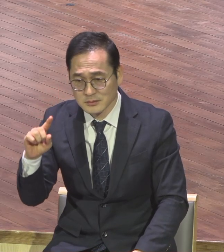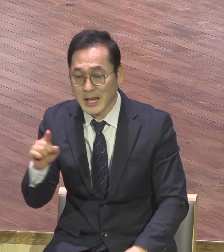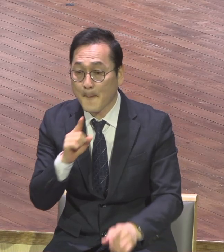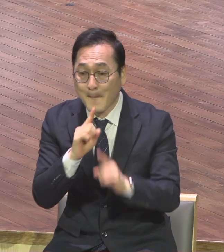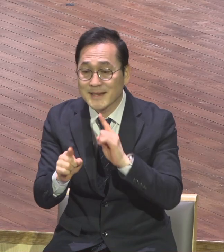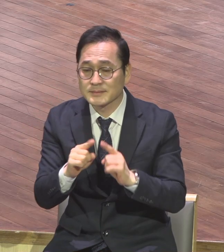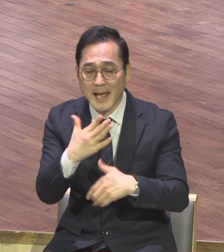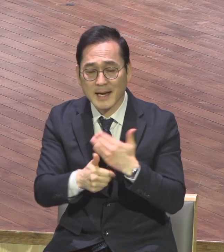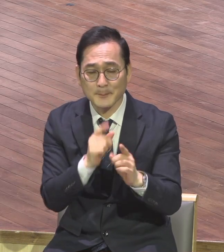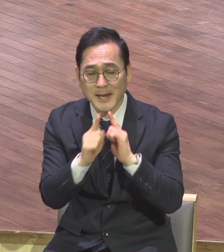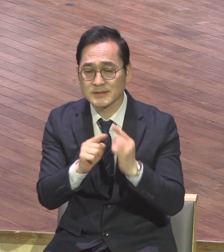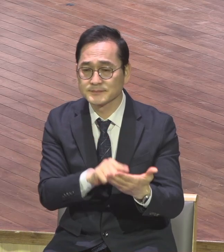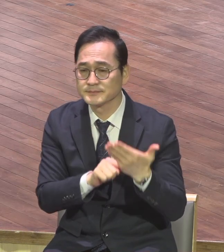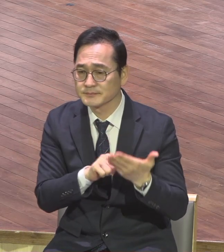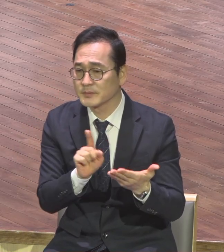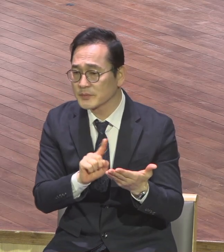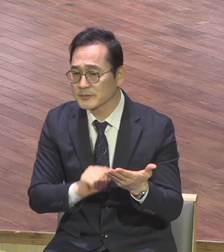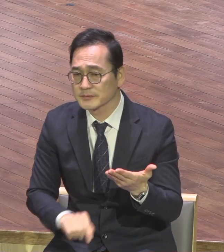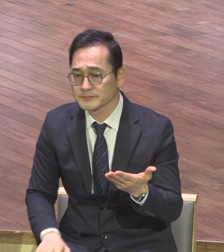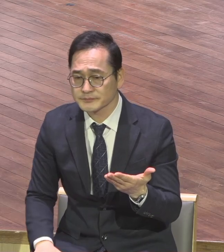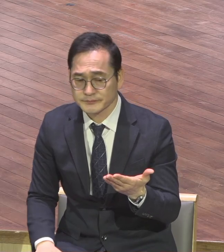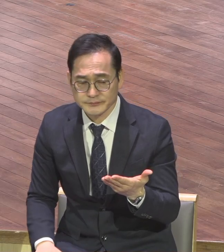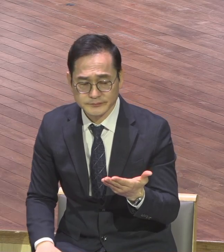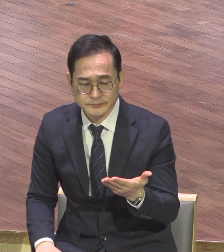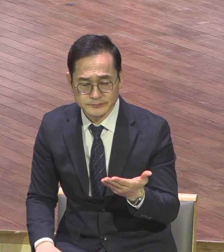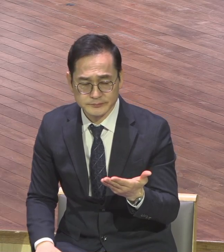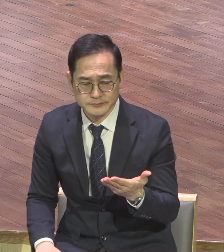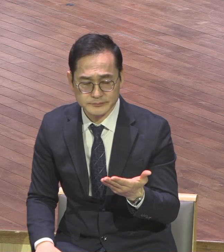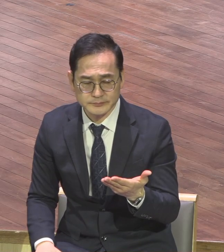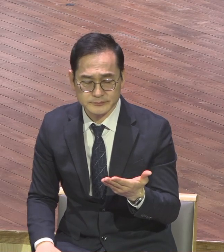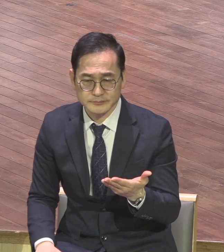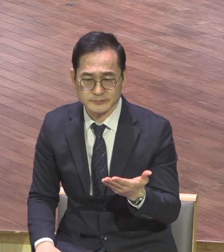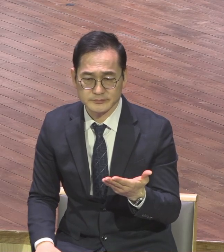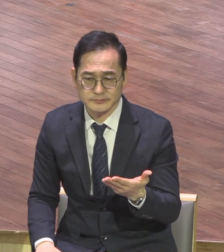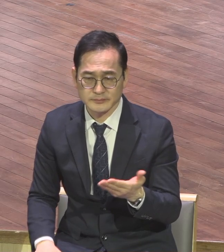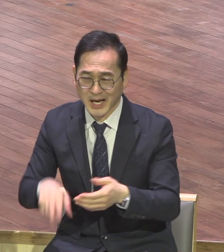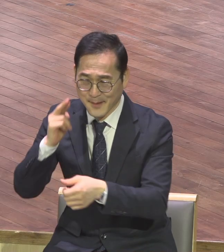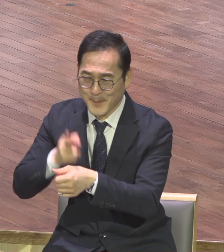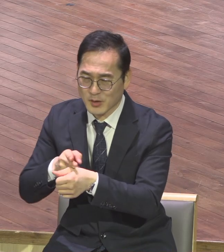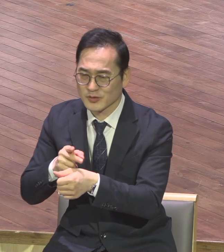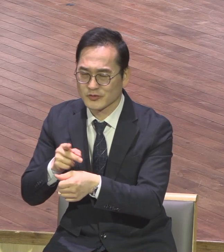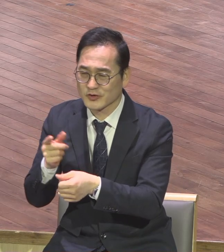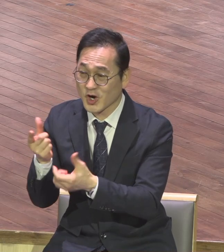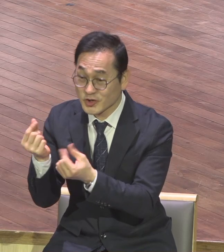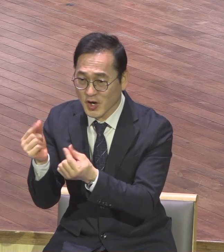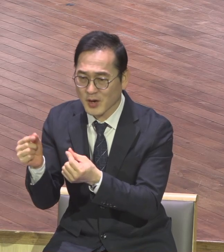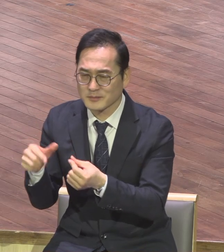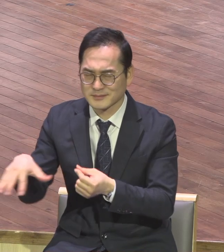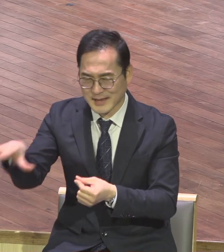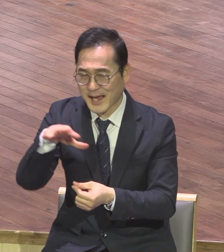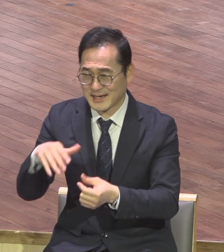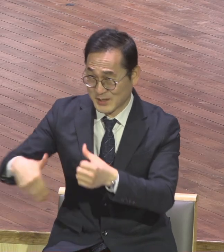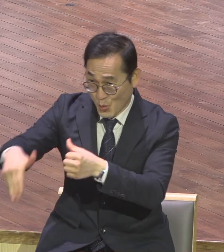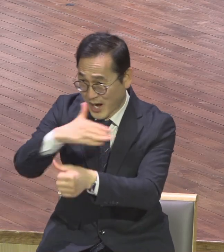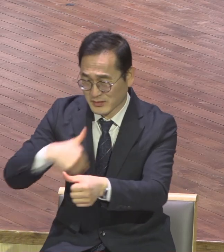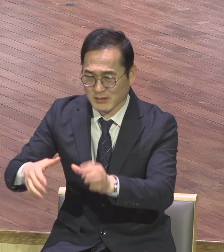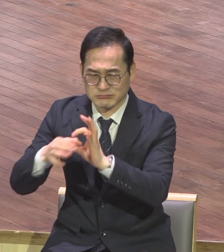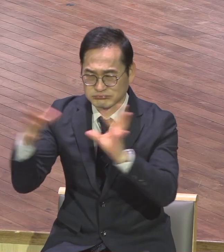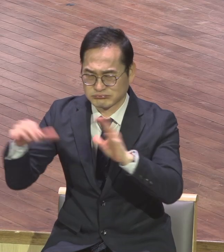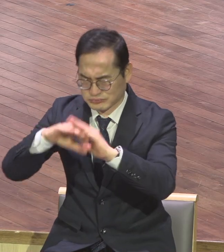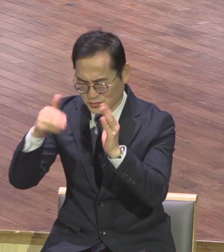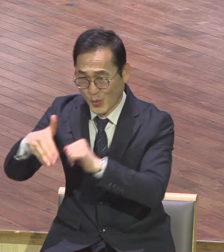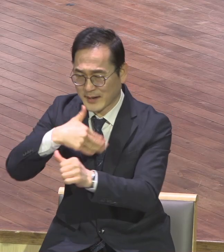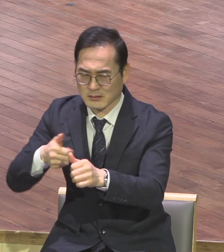하나님은 나에게 오늘 뭐라고 말씀하십니까? 사도 바울처럼 모든 것 다 초월해라. 초월하고 기쁨을 회복해라.